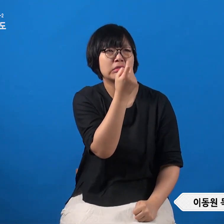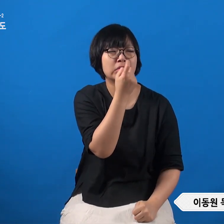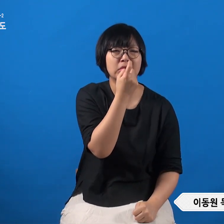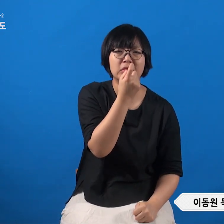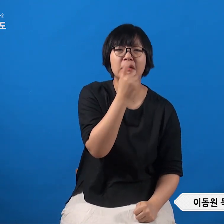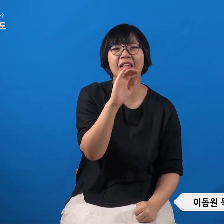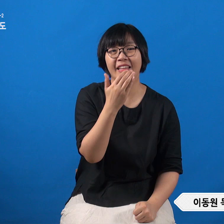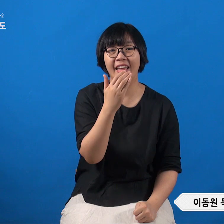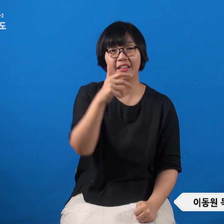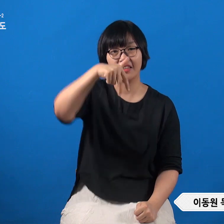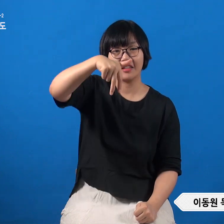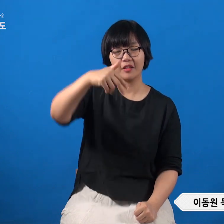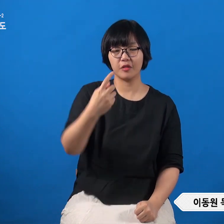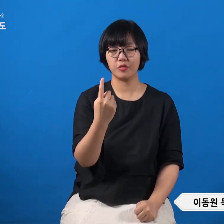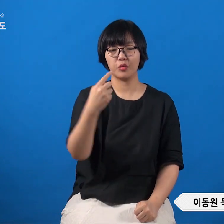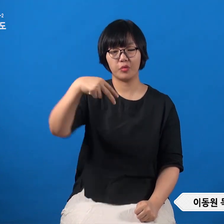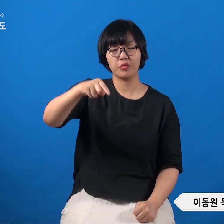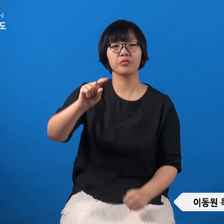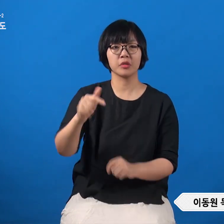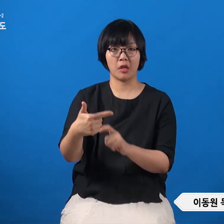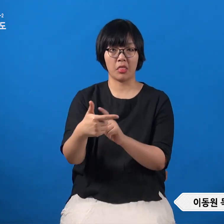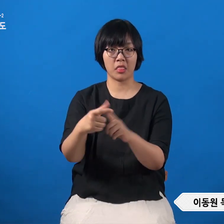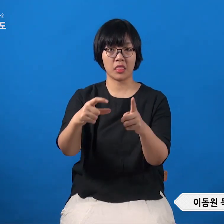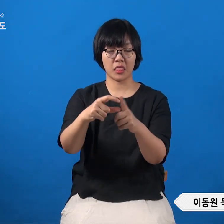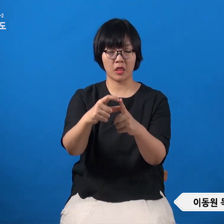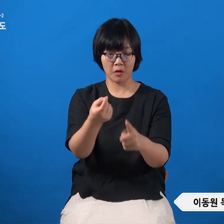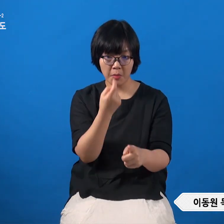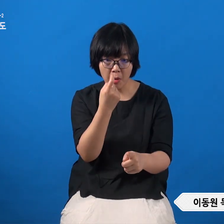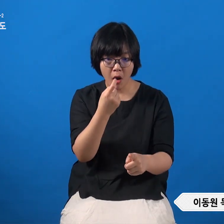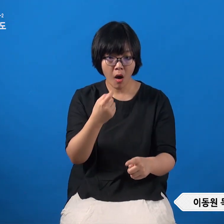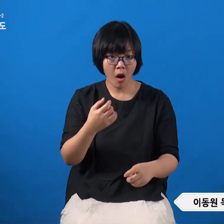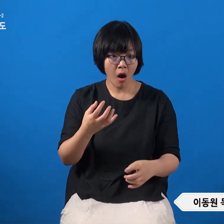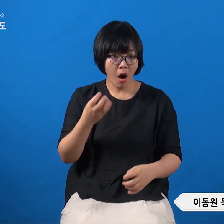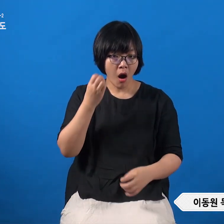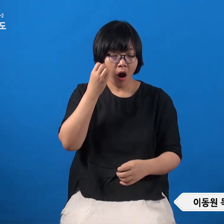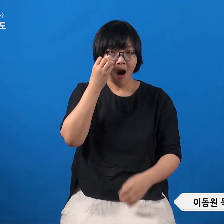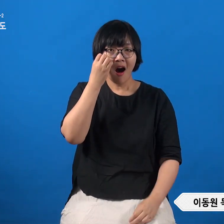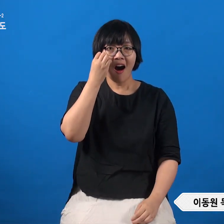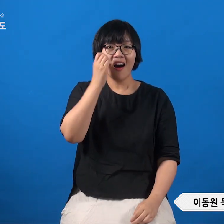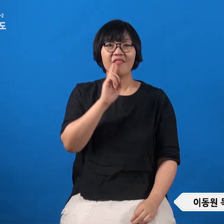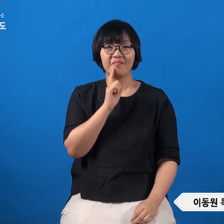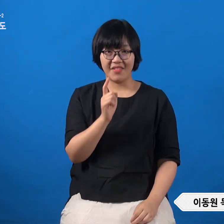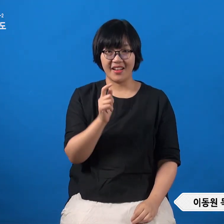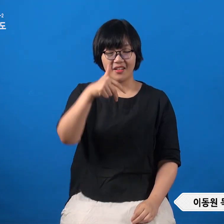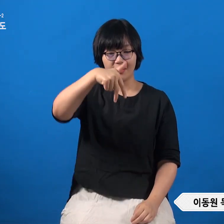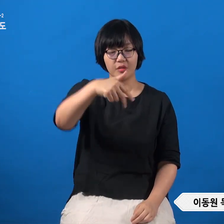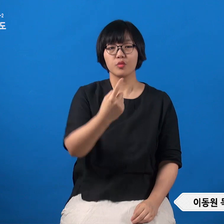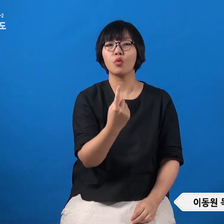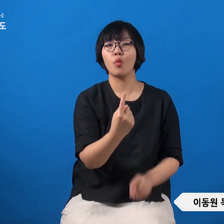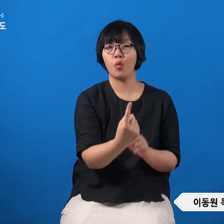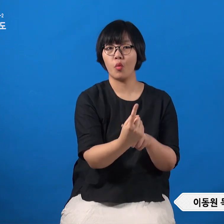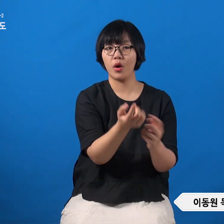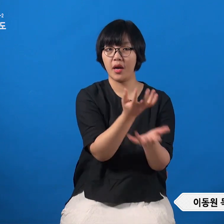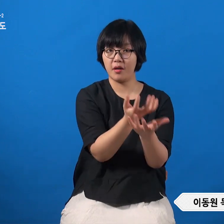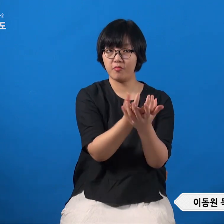조선이라는 낱말을 보고 선교사들이 굉장히 흥분했다고 그래요. 우선 조자를 잘 보시면요. 이